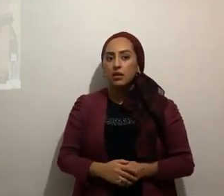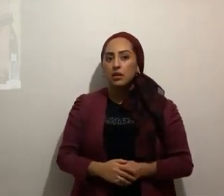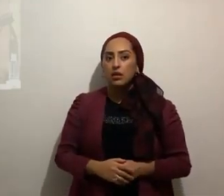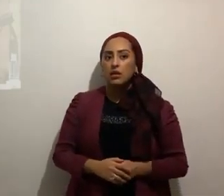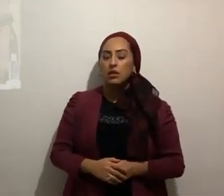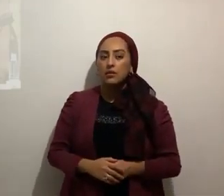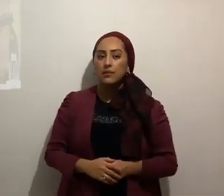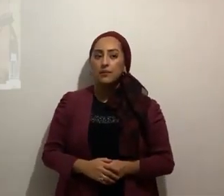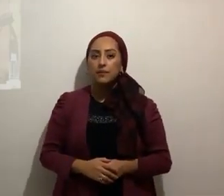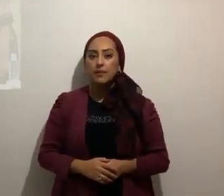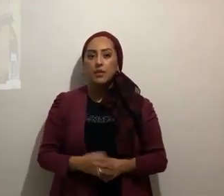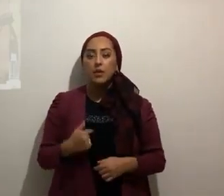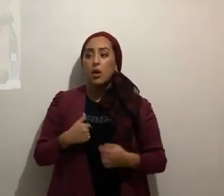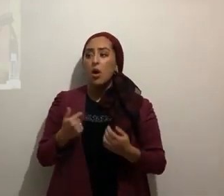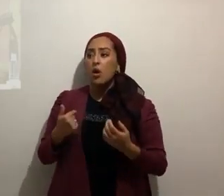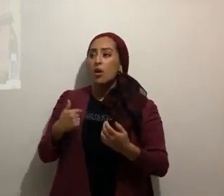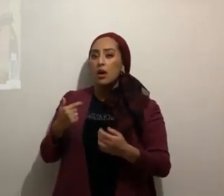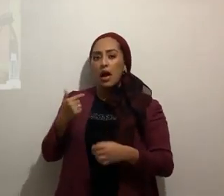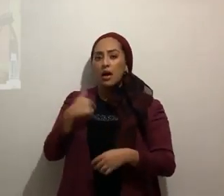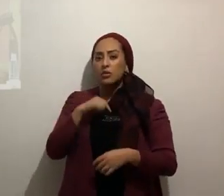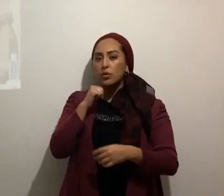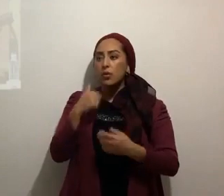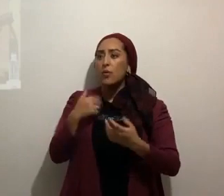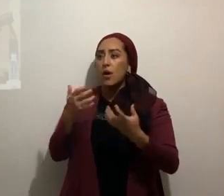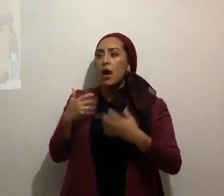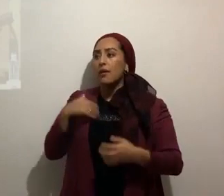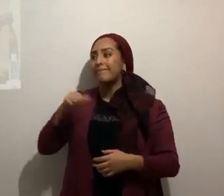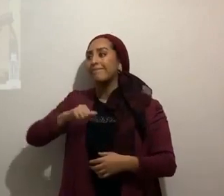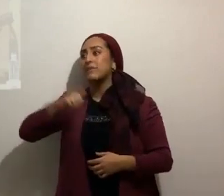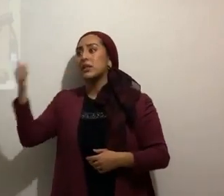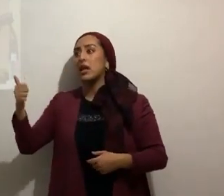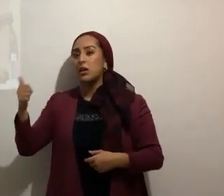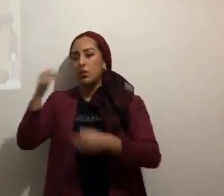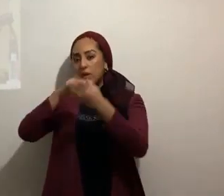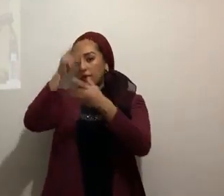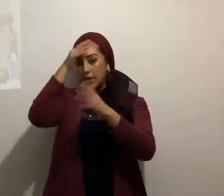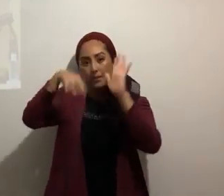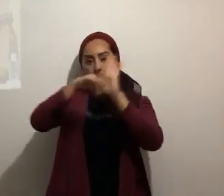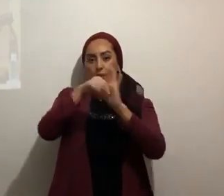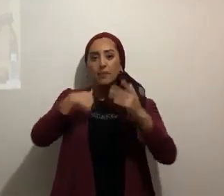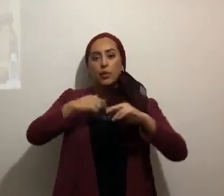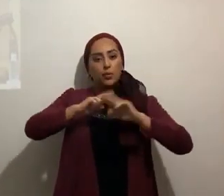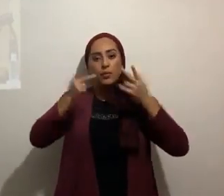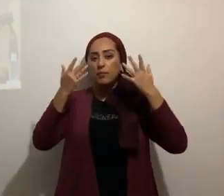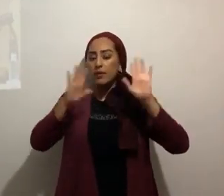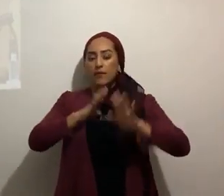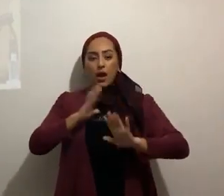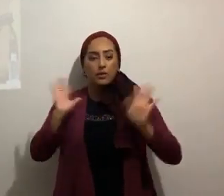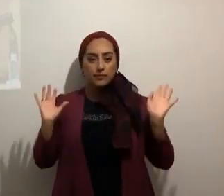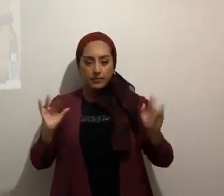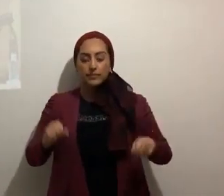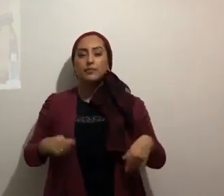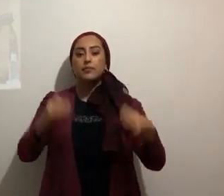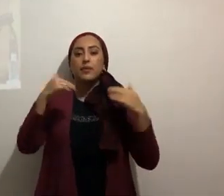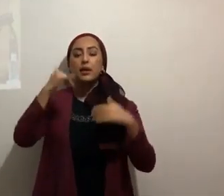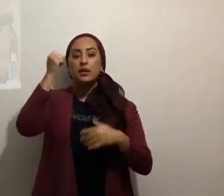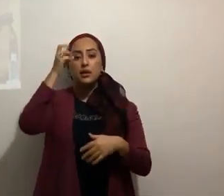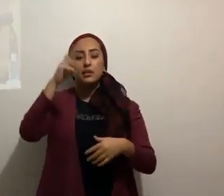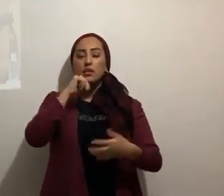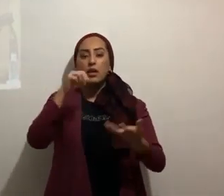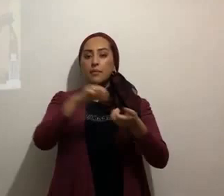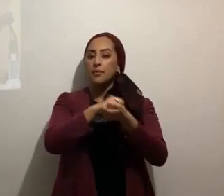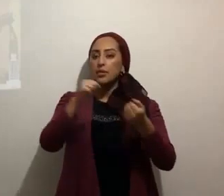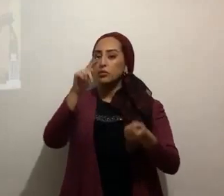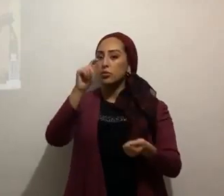para lo que no fuimos llamados. Yo no anhelo ser otra cosa de lo que el Eterno me llamó a ser. Ahora, Yahshua no abolió la